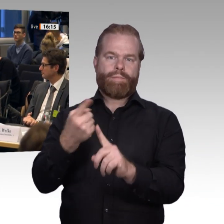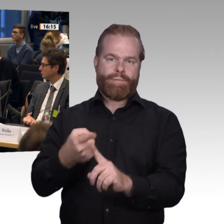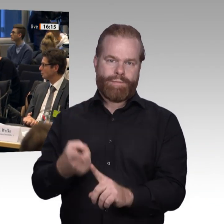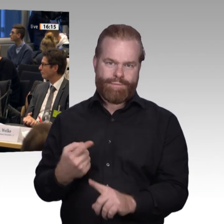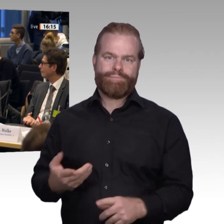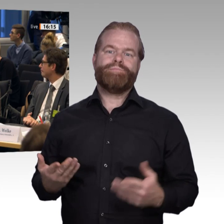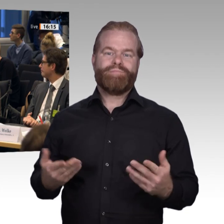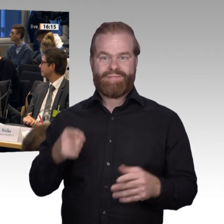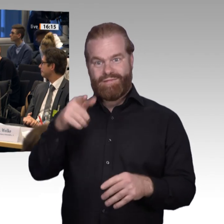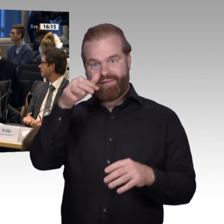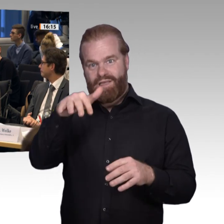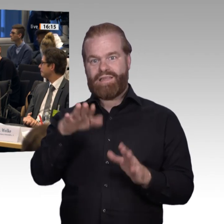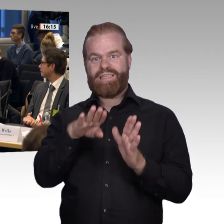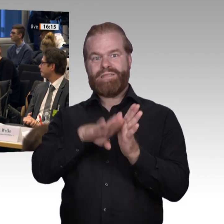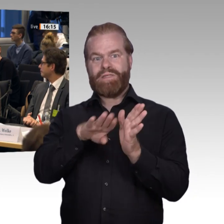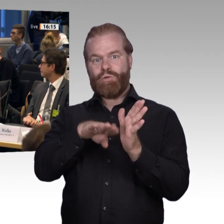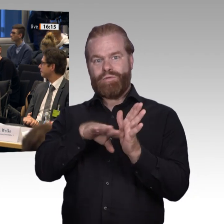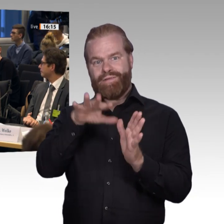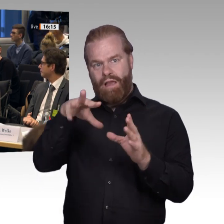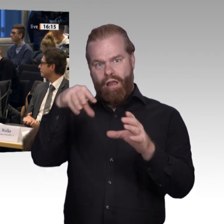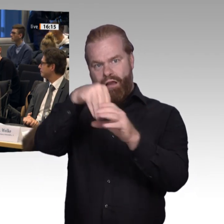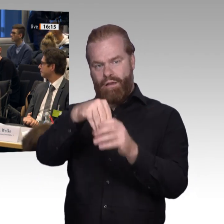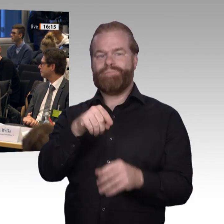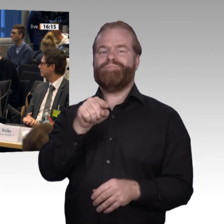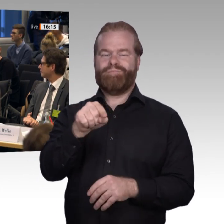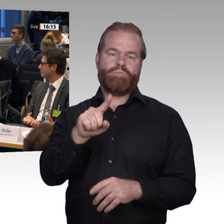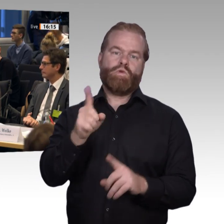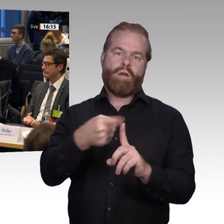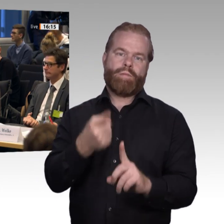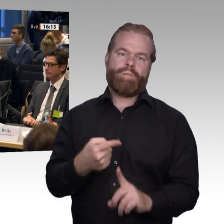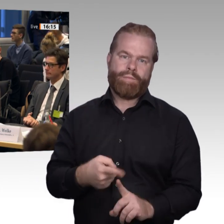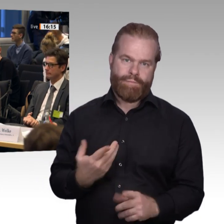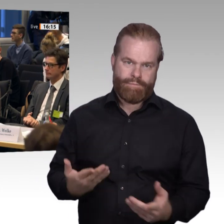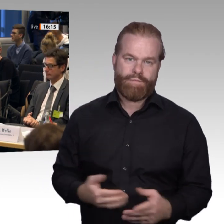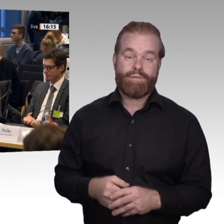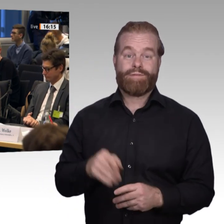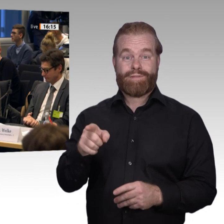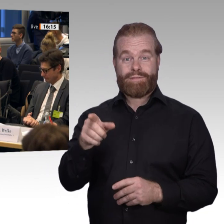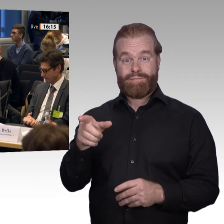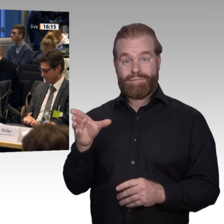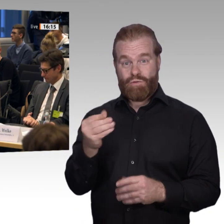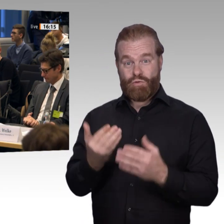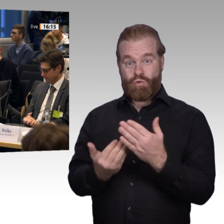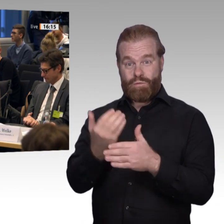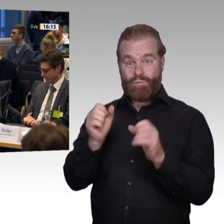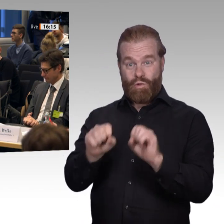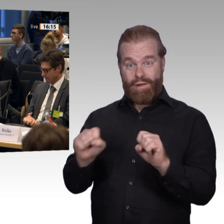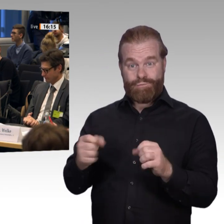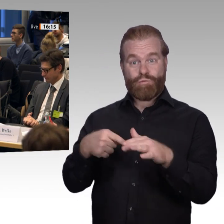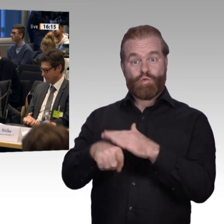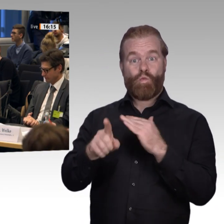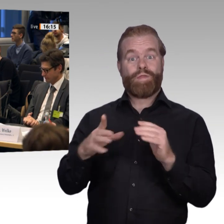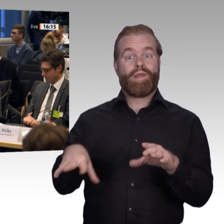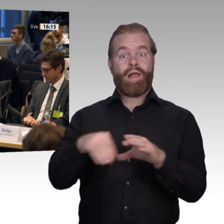das Bundesteilhabegesetz Leistungen zwanghaft zu poolen, wird das Wunsch- und Wahlrecht von behinderten Menschen nicht nur nicht